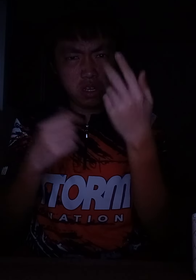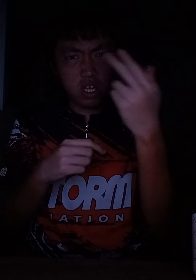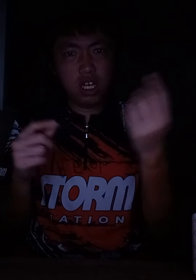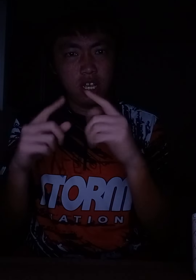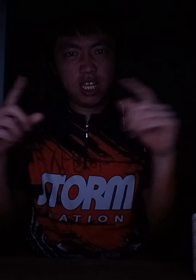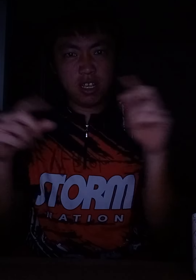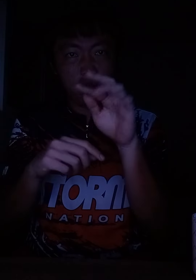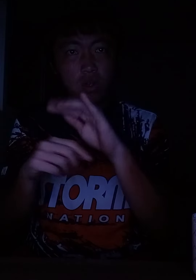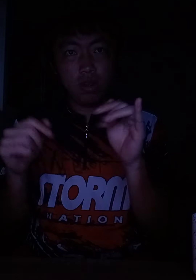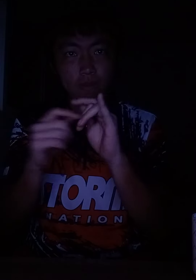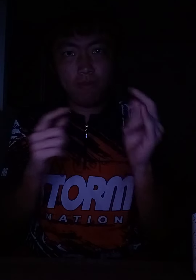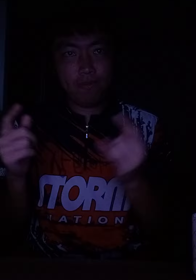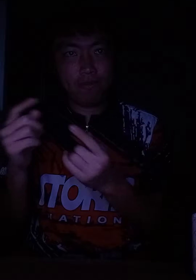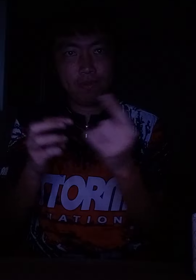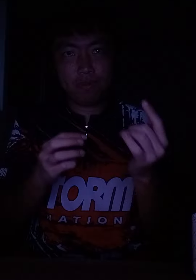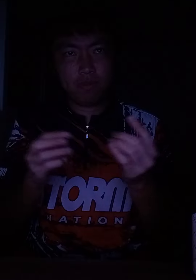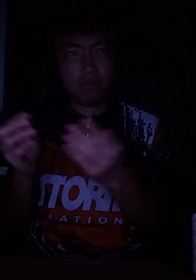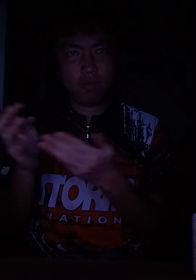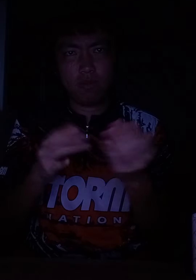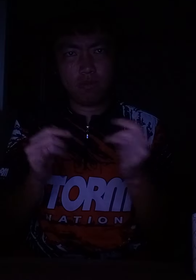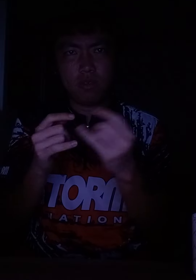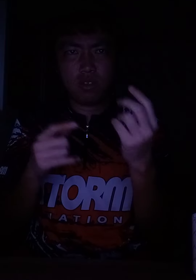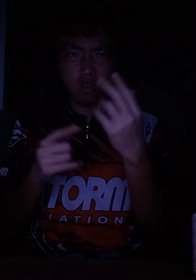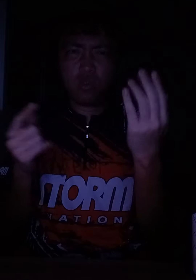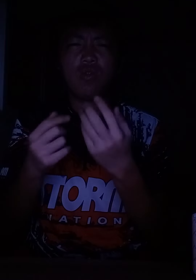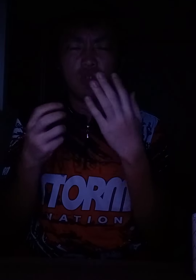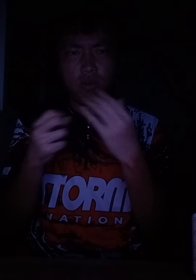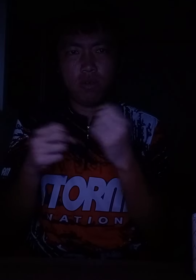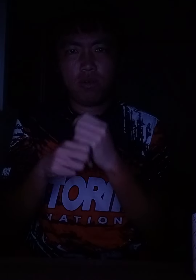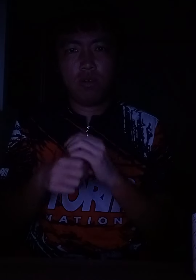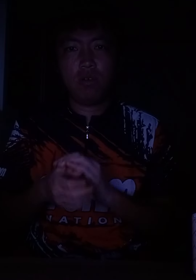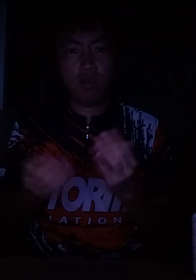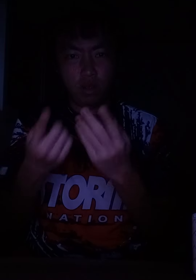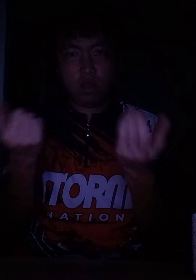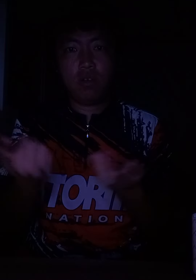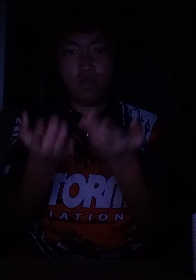남성이 저지른 만행에 많은 승객들이 큰 충격을 받았습니다. 영상으로 보시겠습니다.